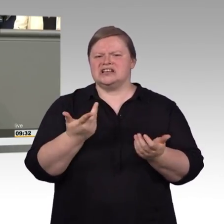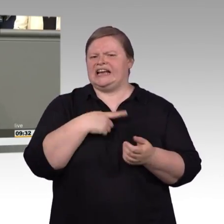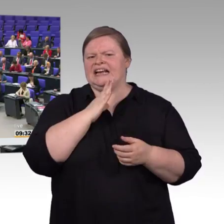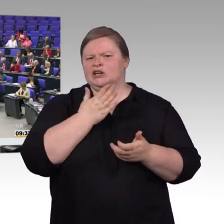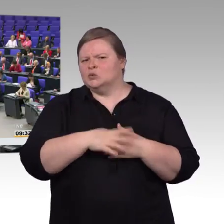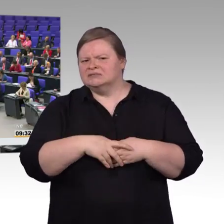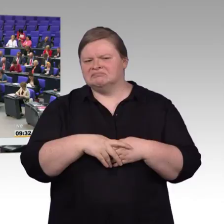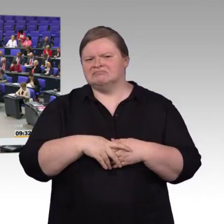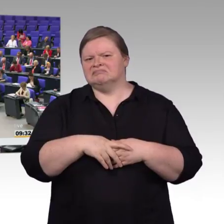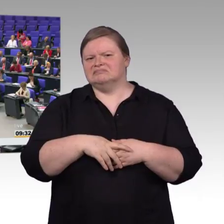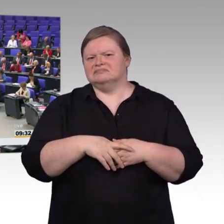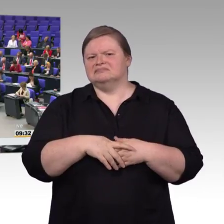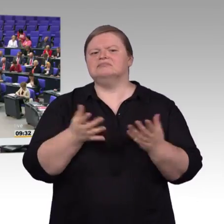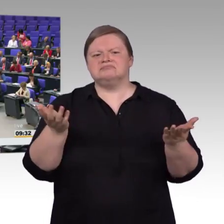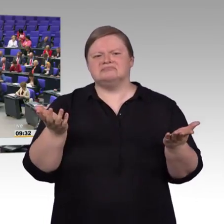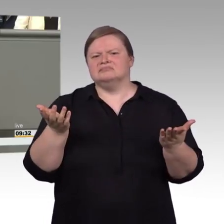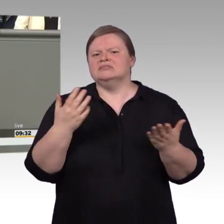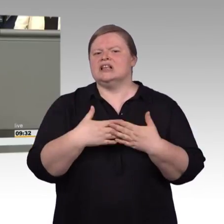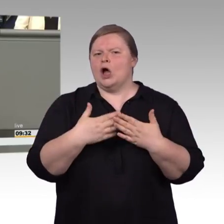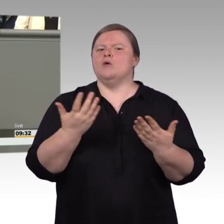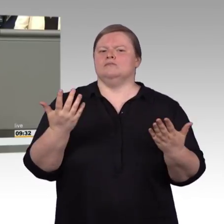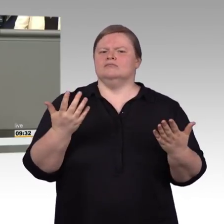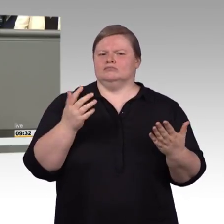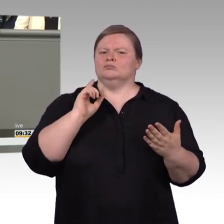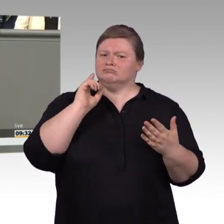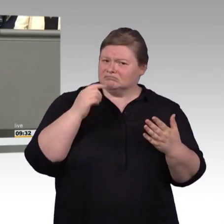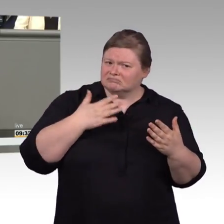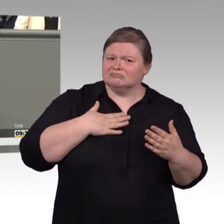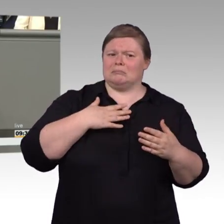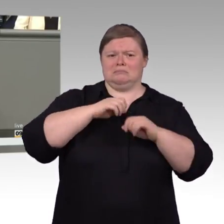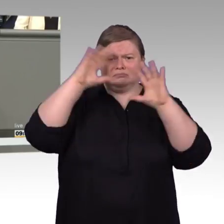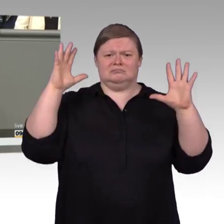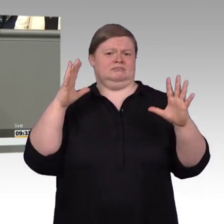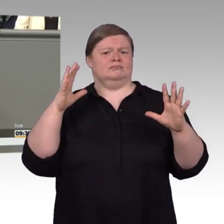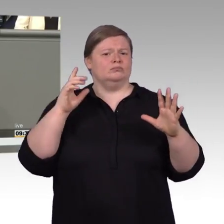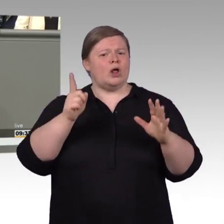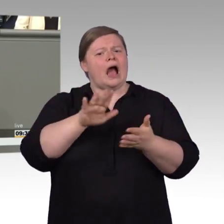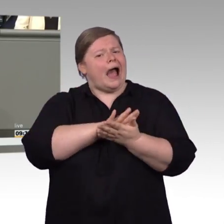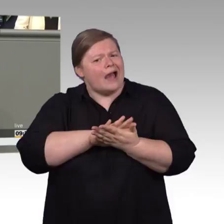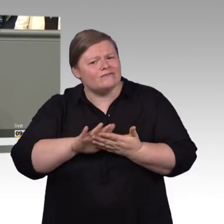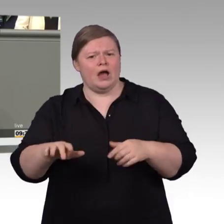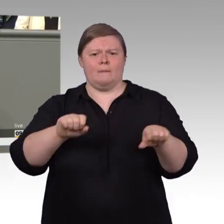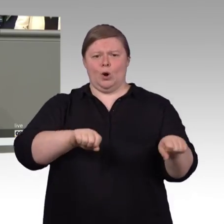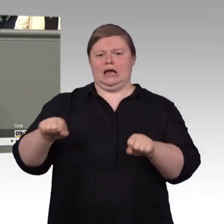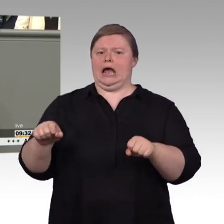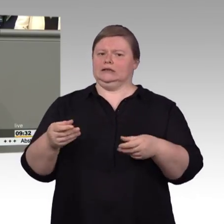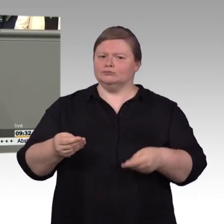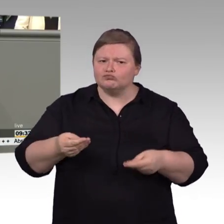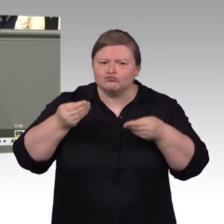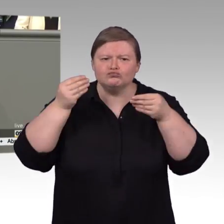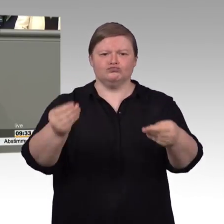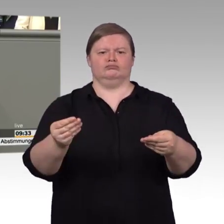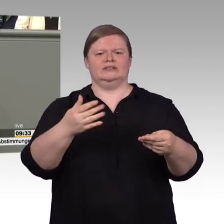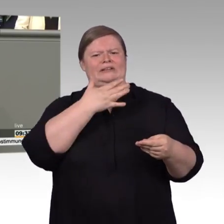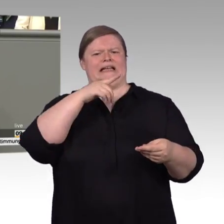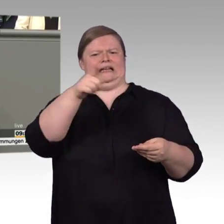Dabei sollte die Musterfeststellungsklage eine einfache Möglichkeit sein, mit der die vielen vom Dieselabgasskandal betroffenen Menschen zu ihrem Recht kommen,